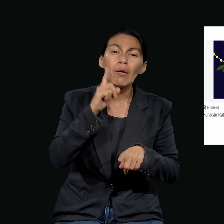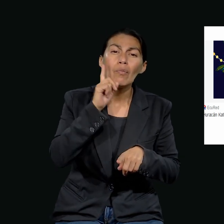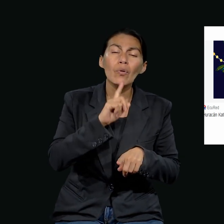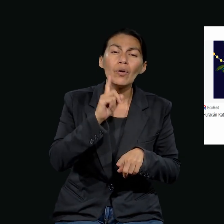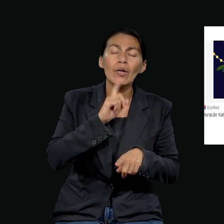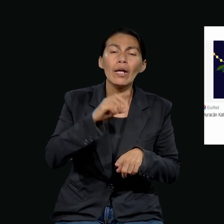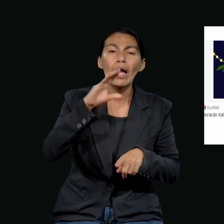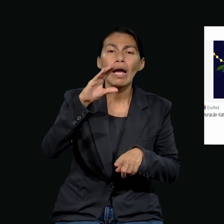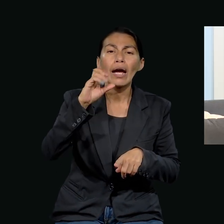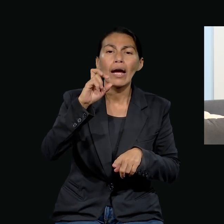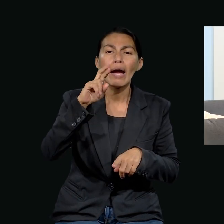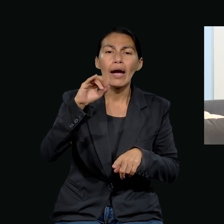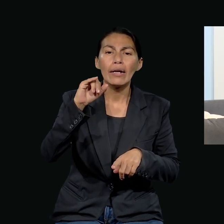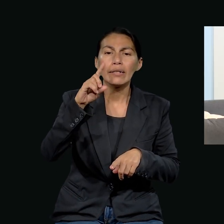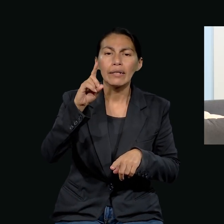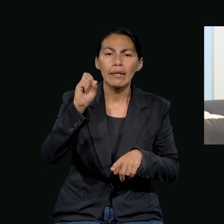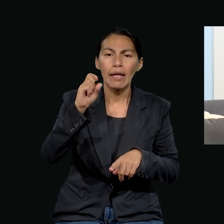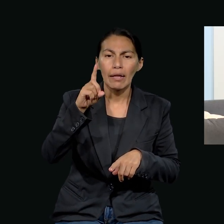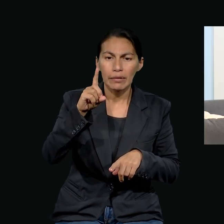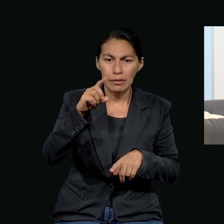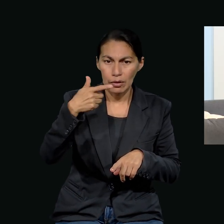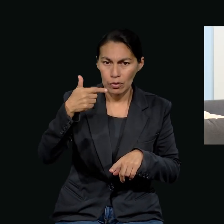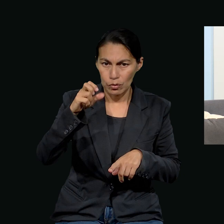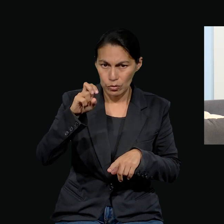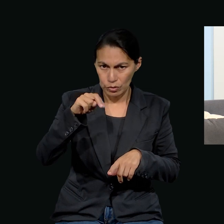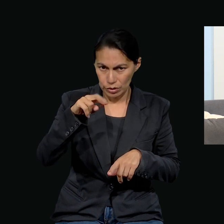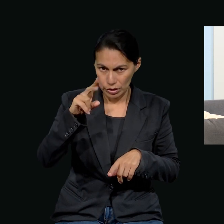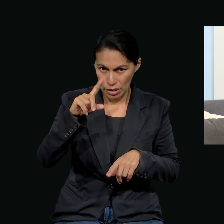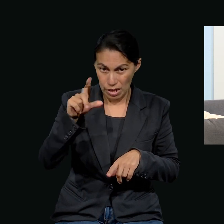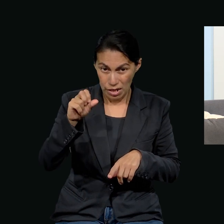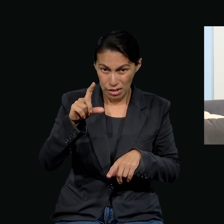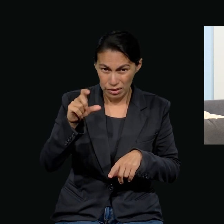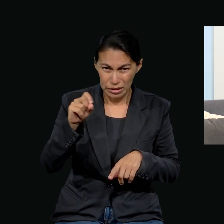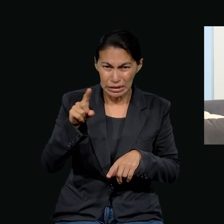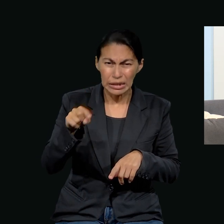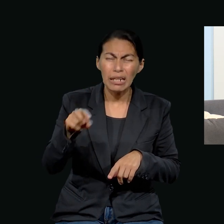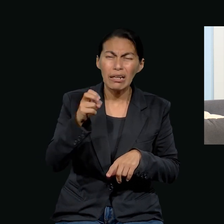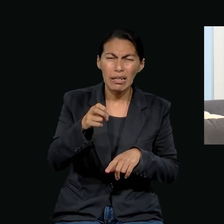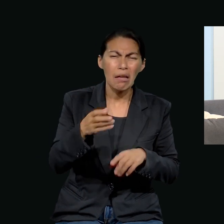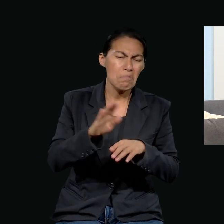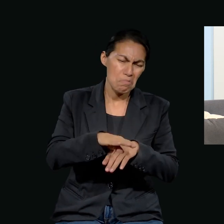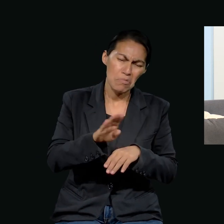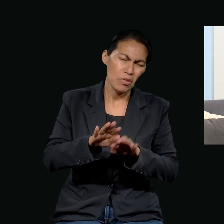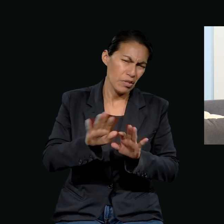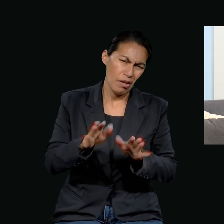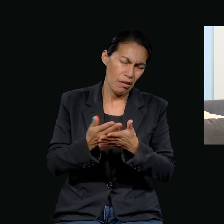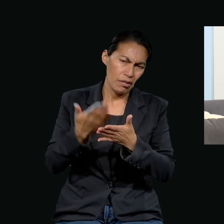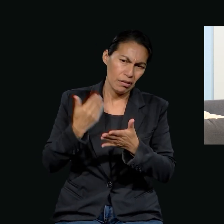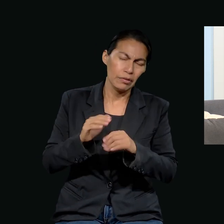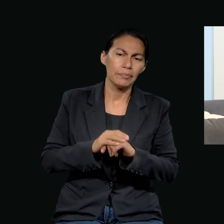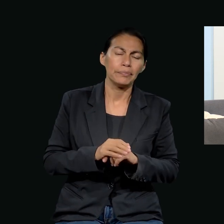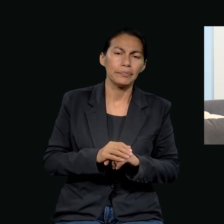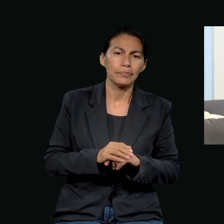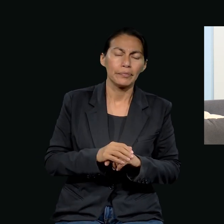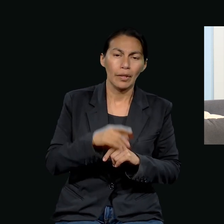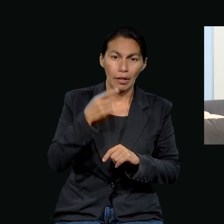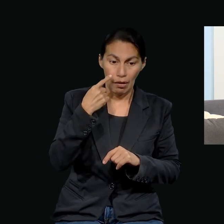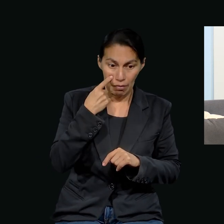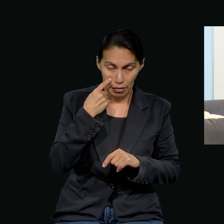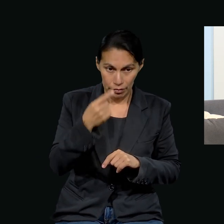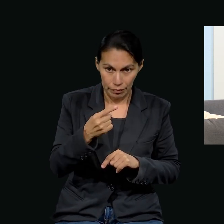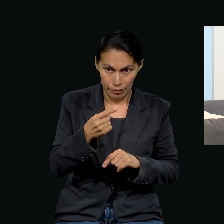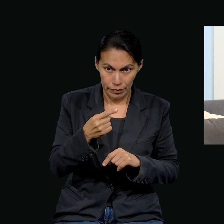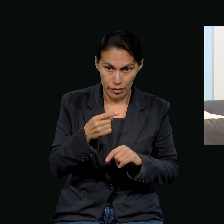González, muy querida, descansa también el Señor ya. Y tengo aquí en el teléfono la